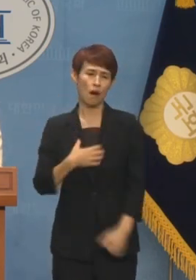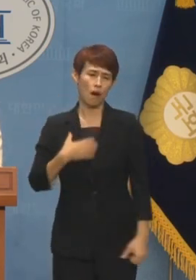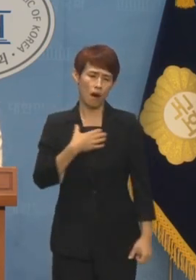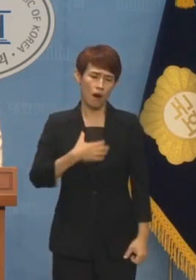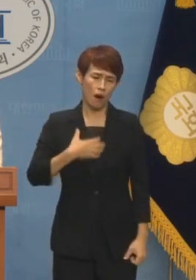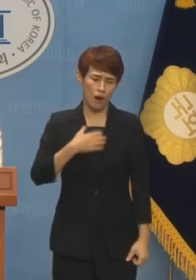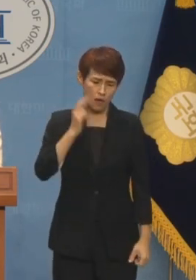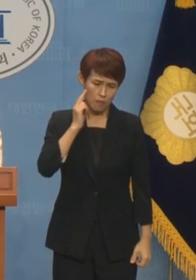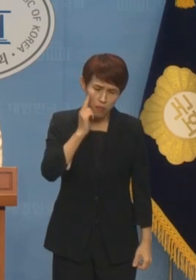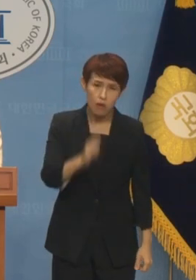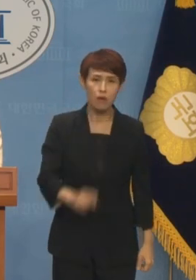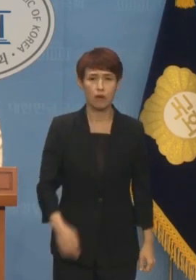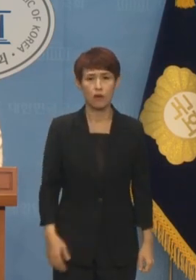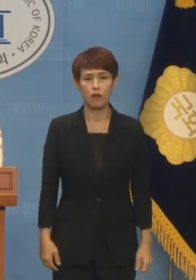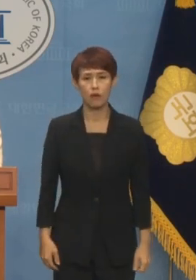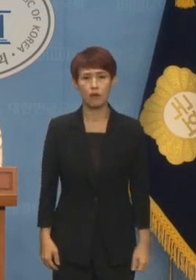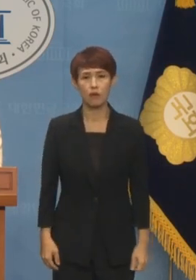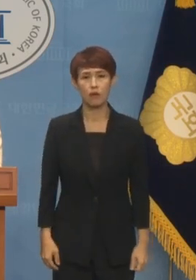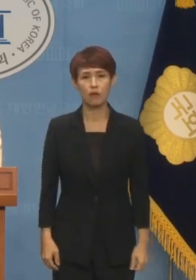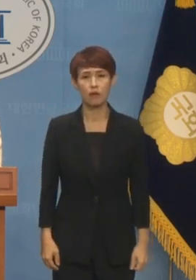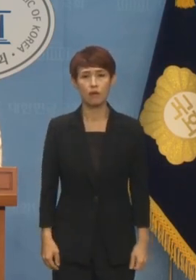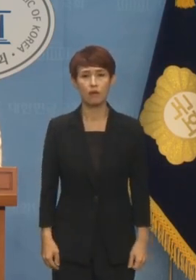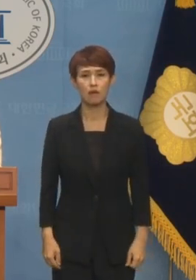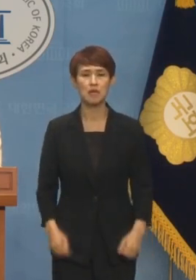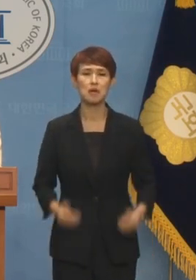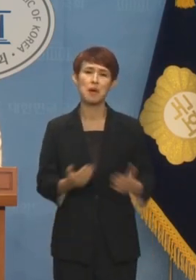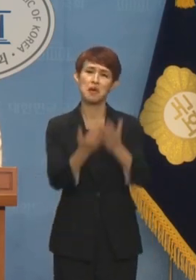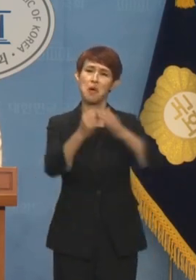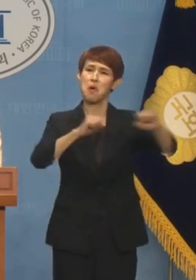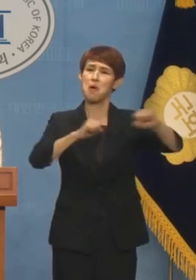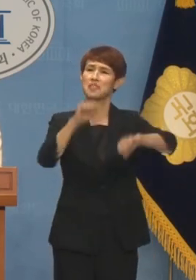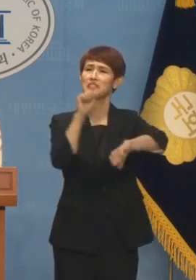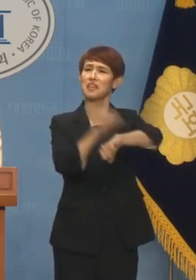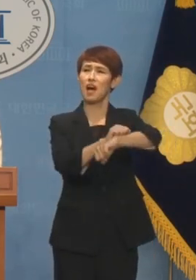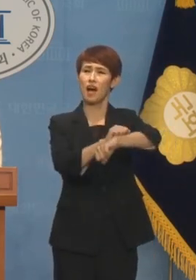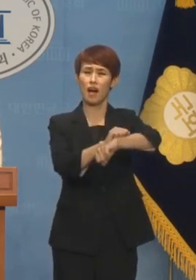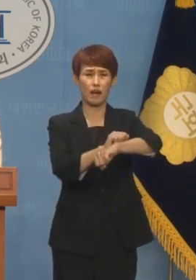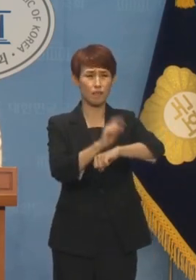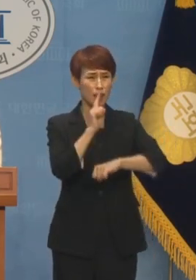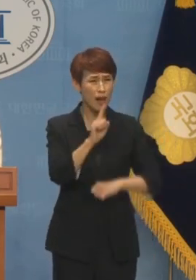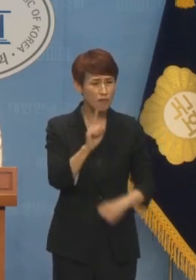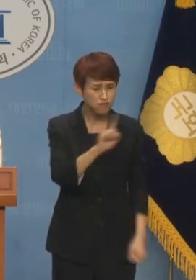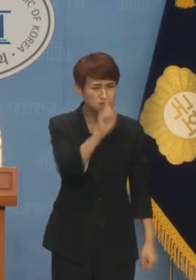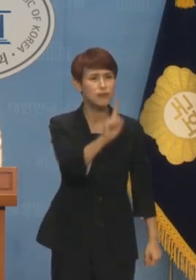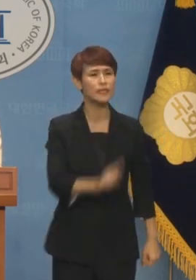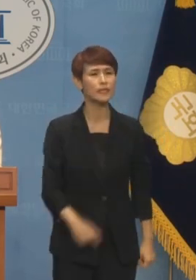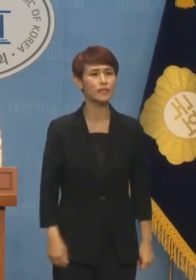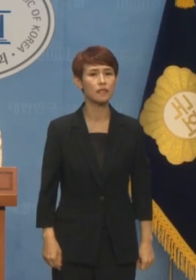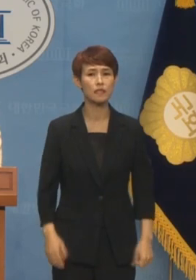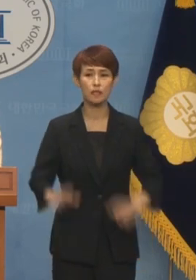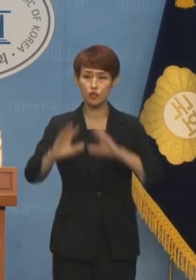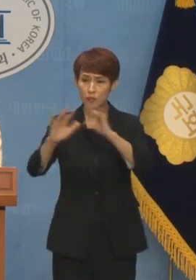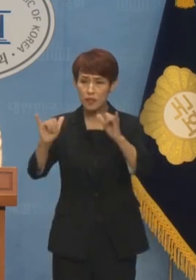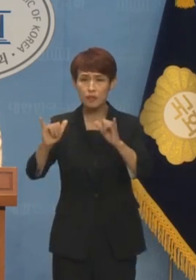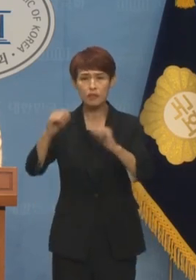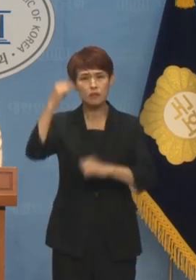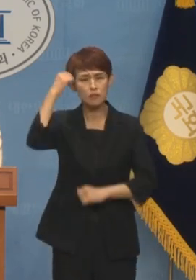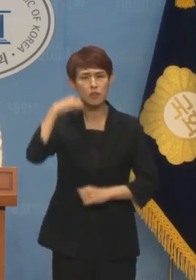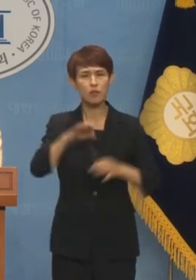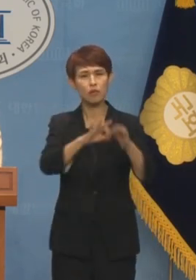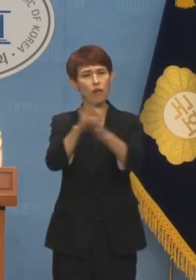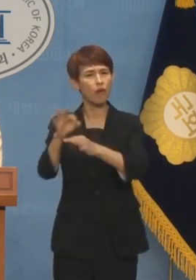더욱 깊어지는데 역동성장이라는 말이 나옵니까? 국민께서 느끼는